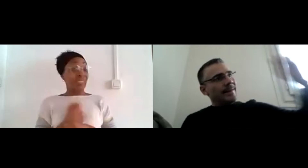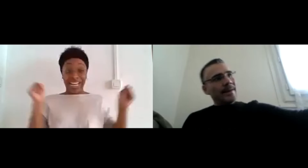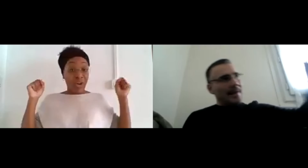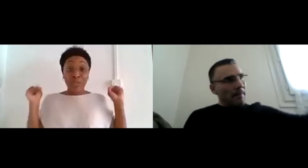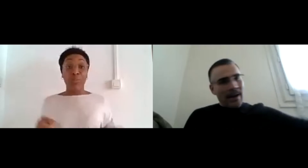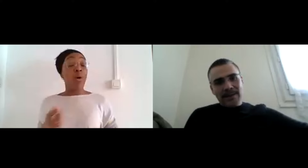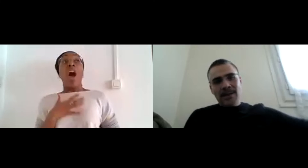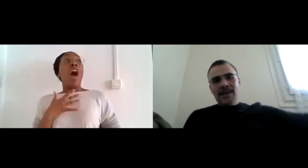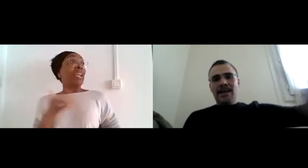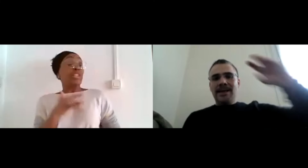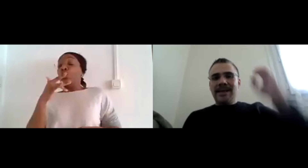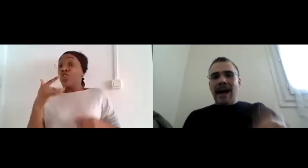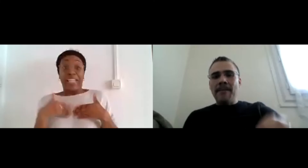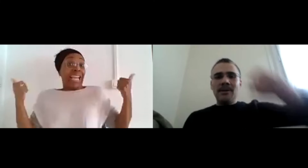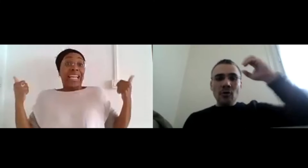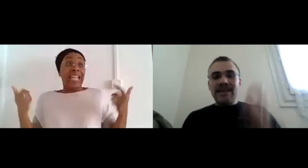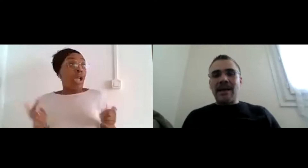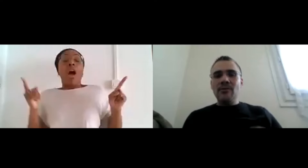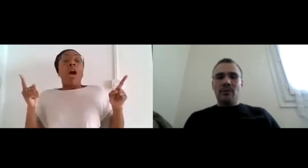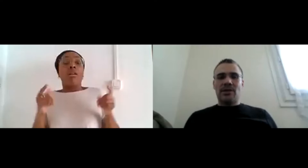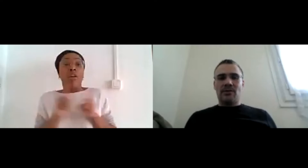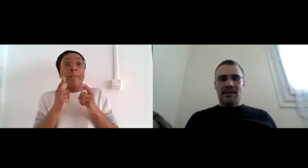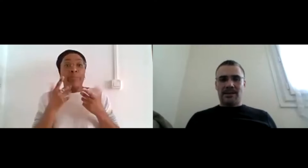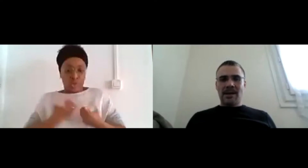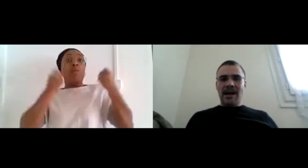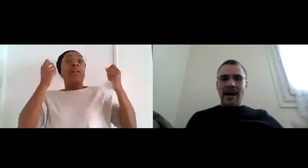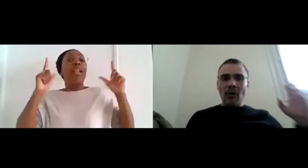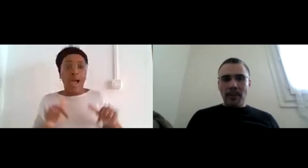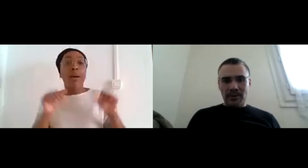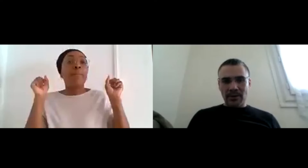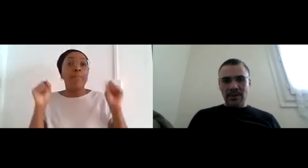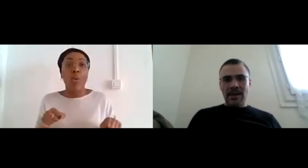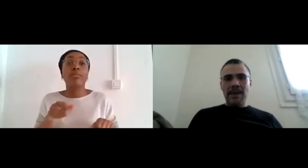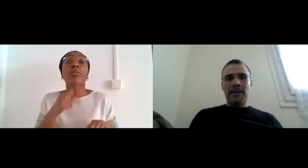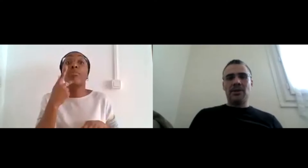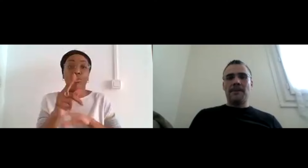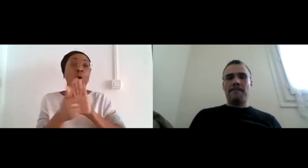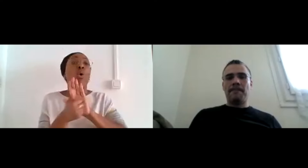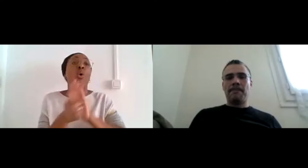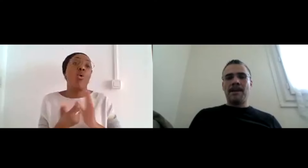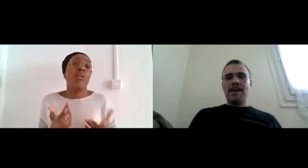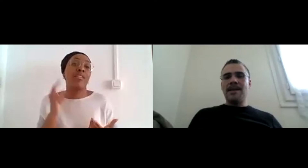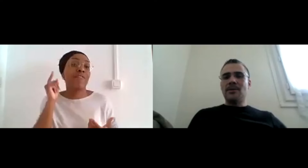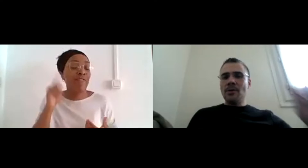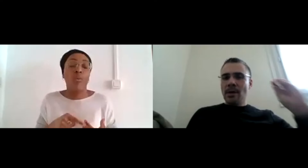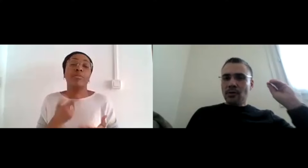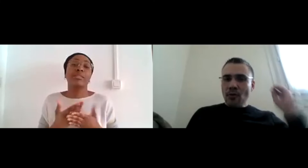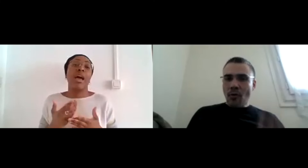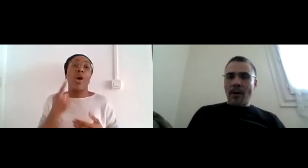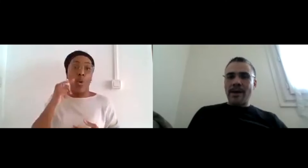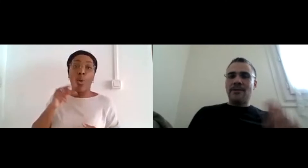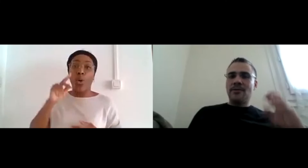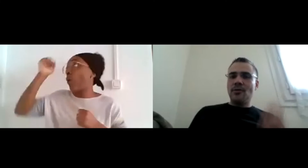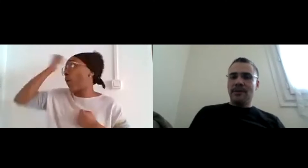qui guérit les malades et qui amène le salut en Jésus-Christ. La repentance est prêchée. Est-ce que tu